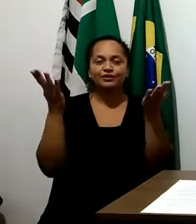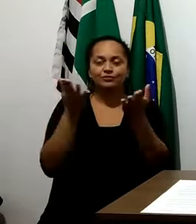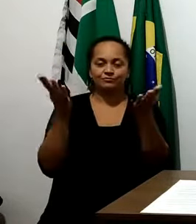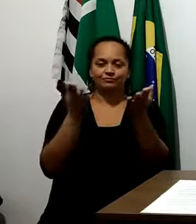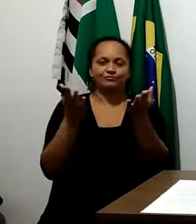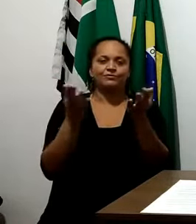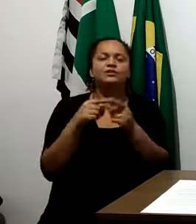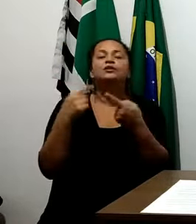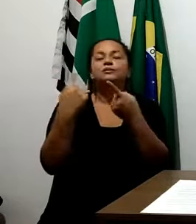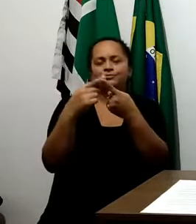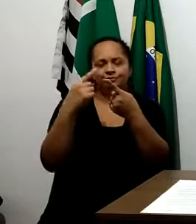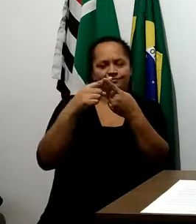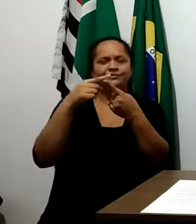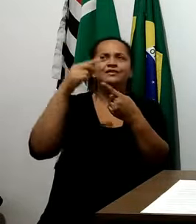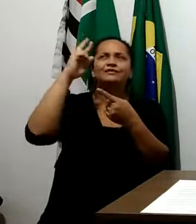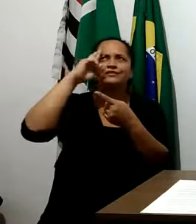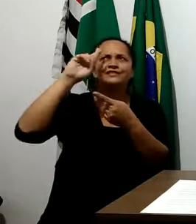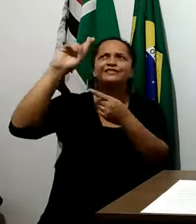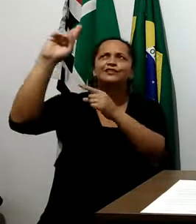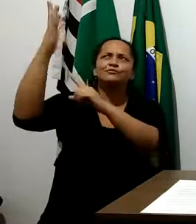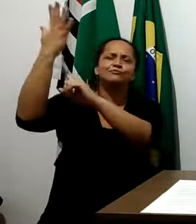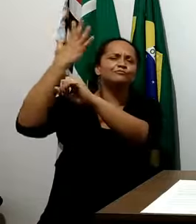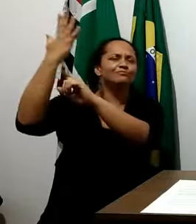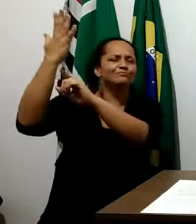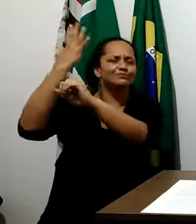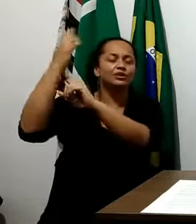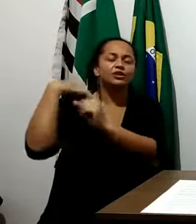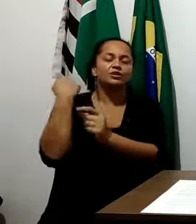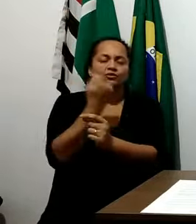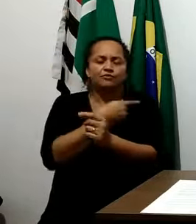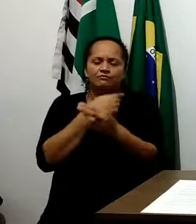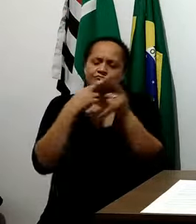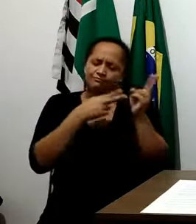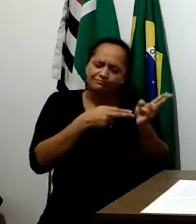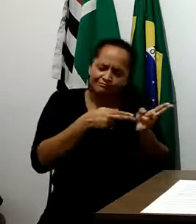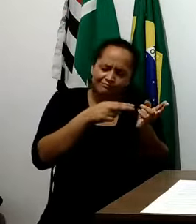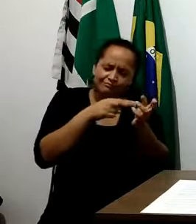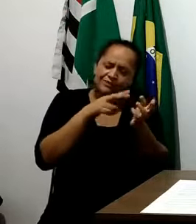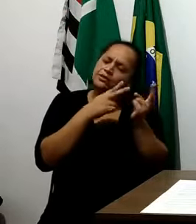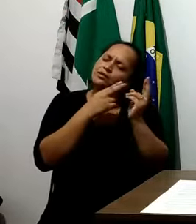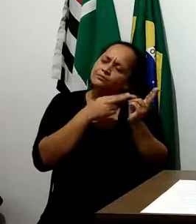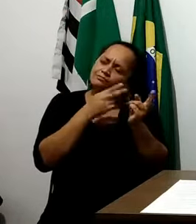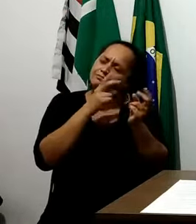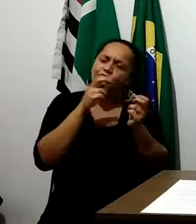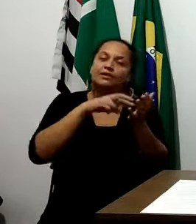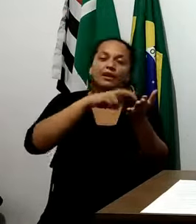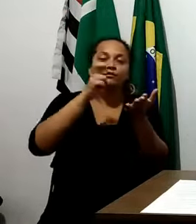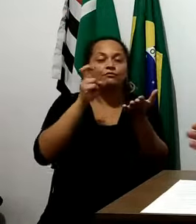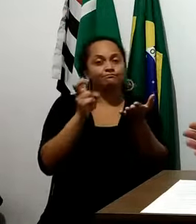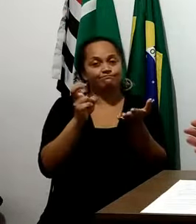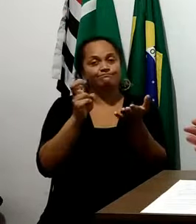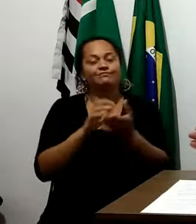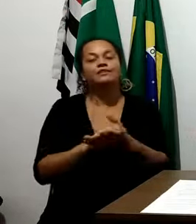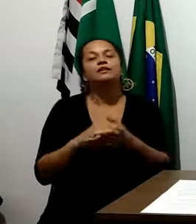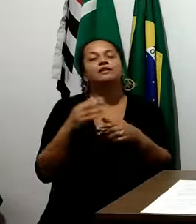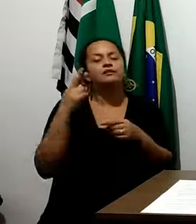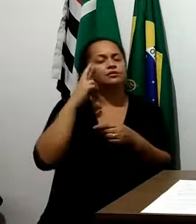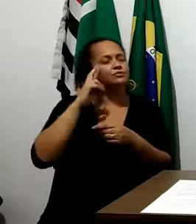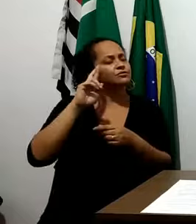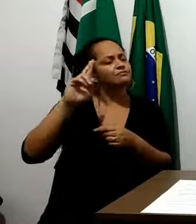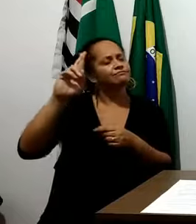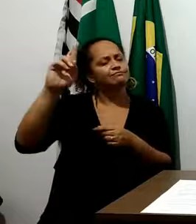o Senhor nos sustentou. Nós deitamos, dormimos e acordamos. E o Senhor esteve presente ao longo de